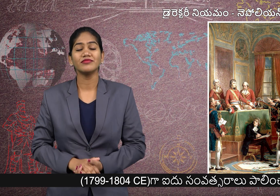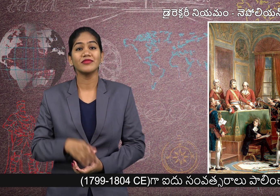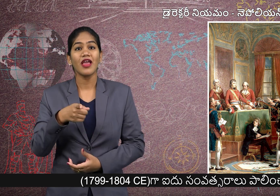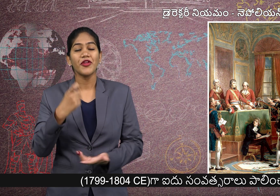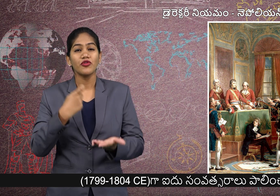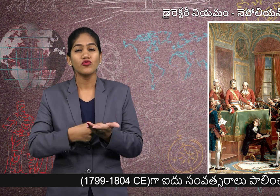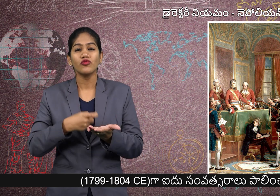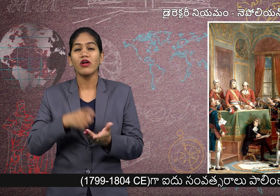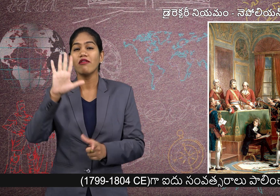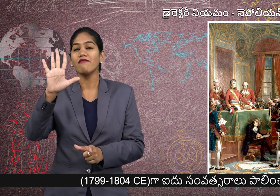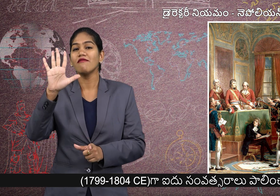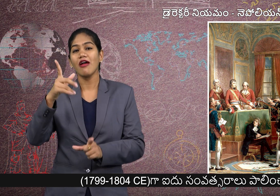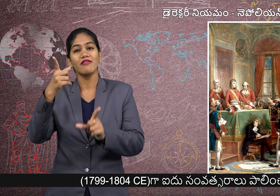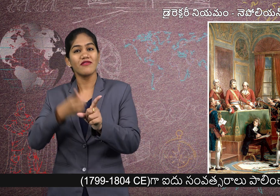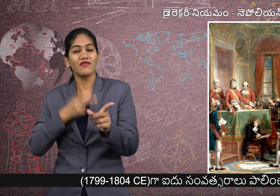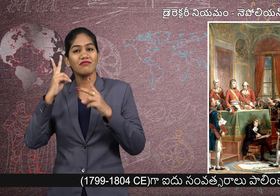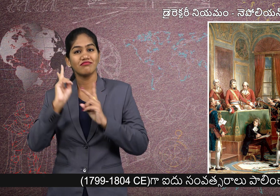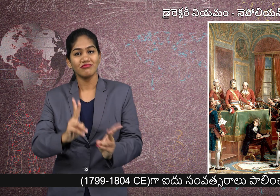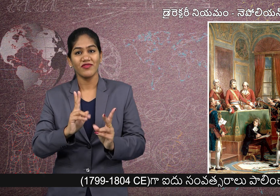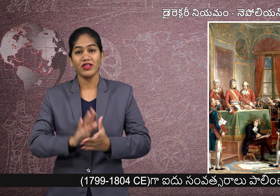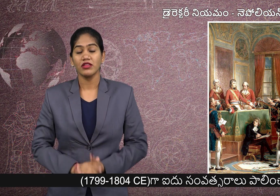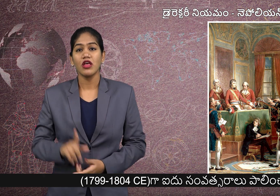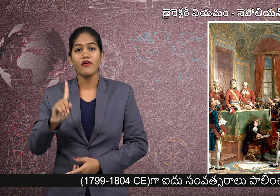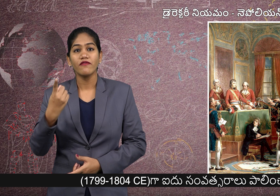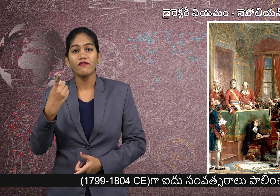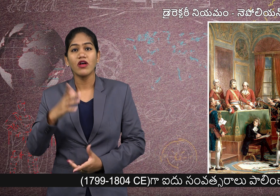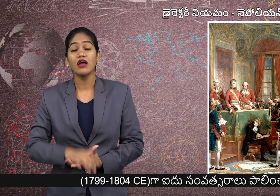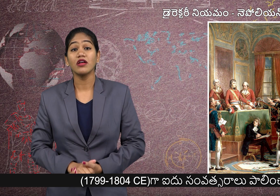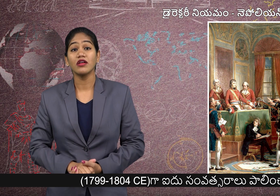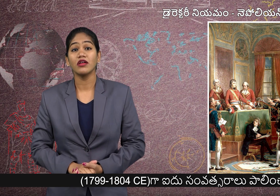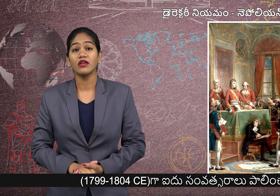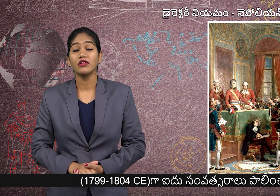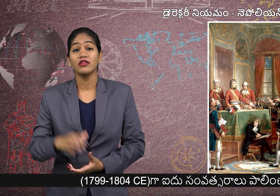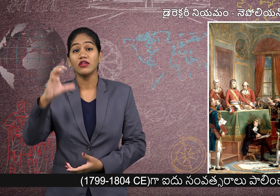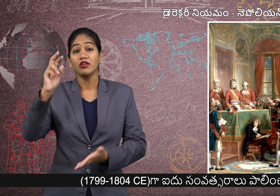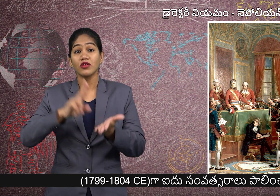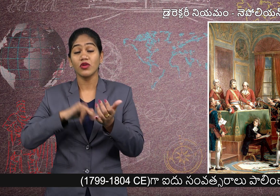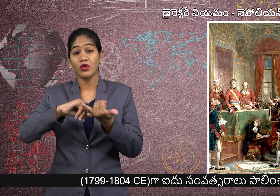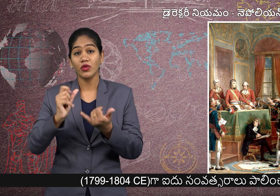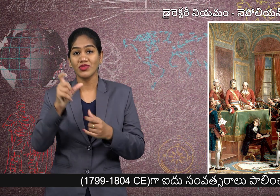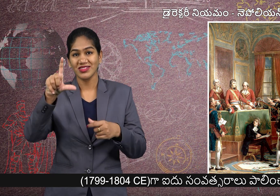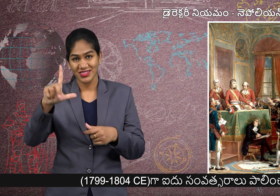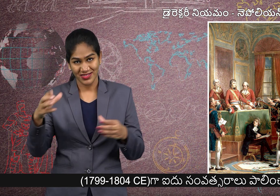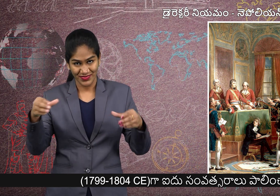1799 నుంచి 1804 సిఈగా 5 సంవత్సరాలు పాలించాడు.